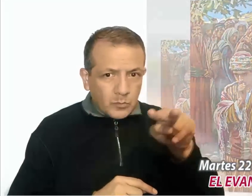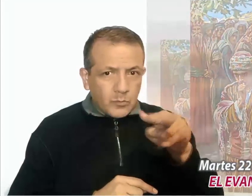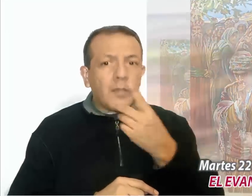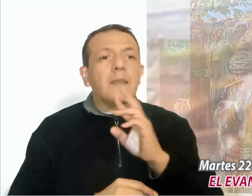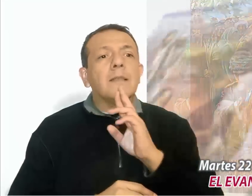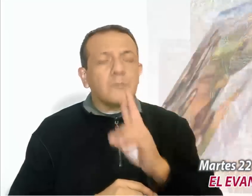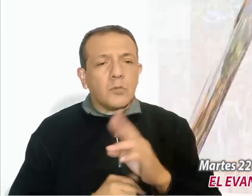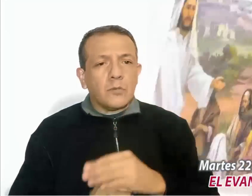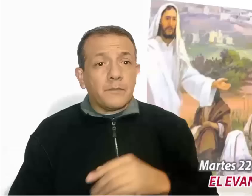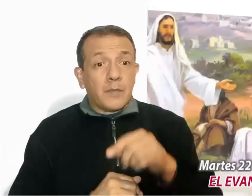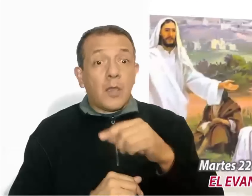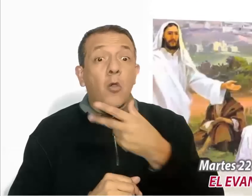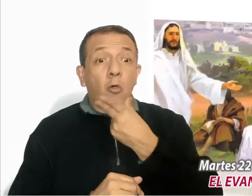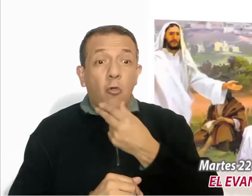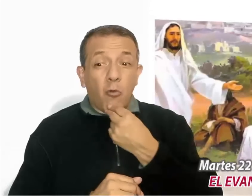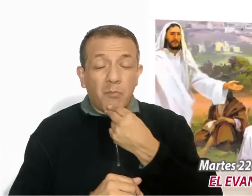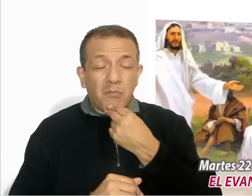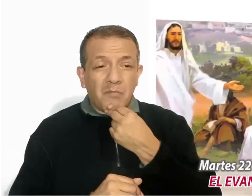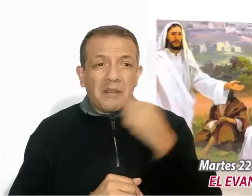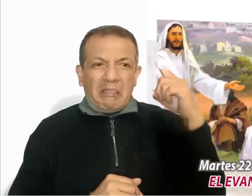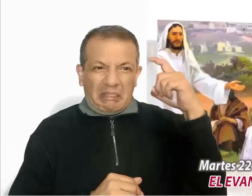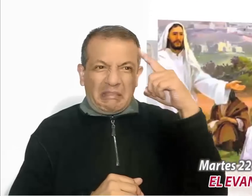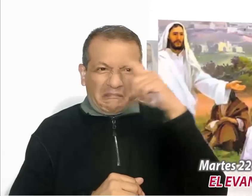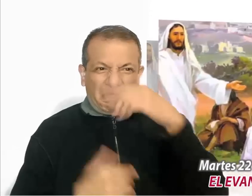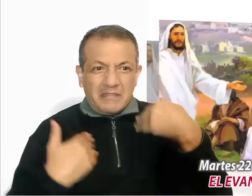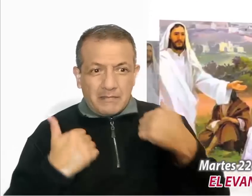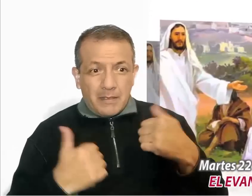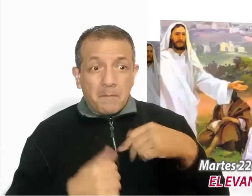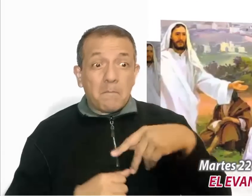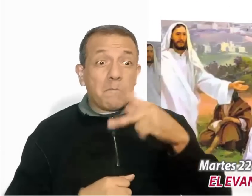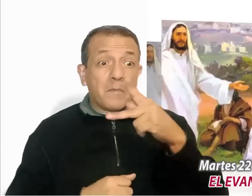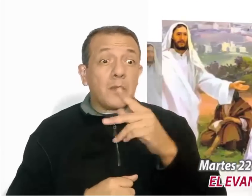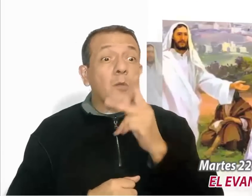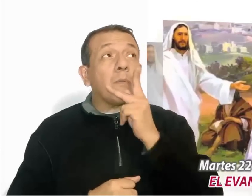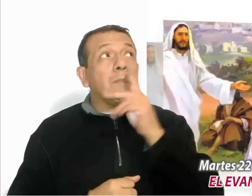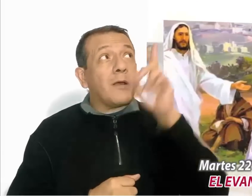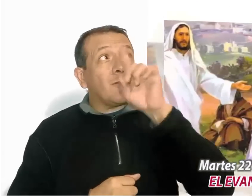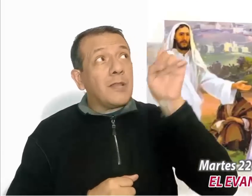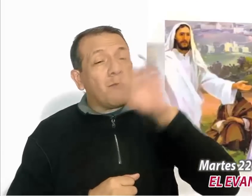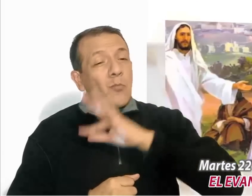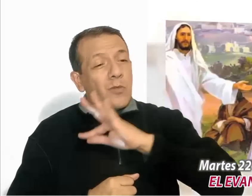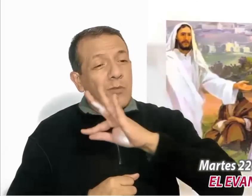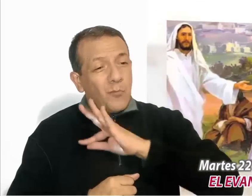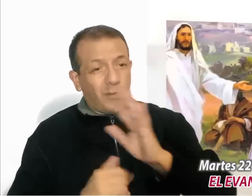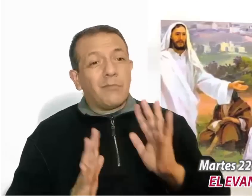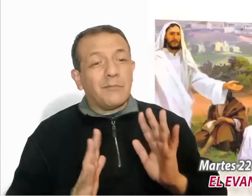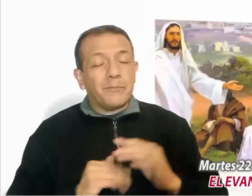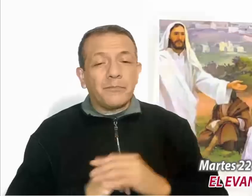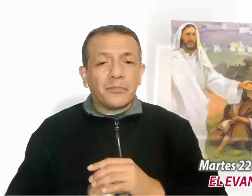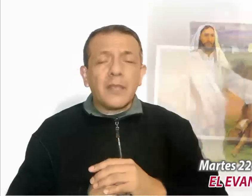les respondió: Para los hombres eso es imposible, mas para Dios todo es